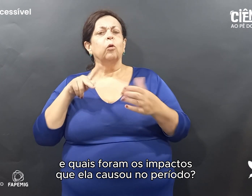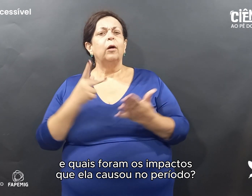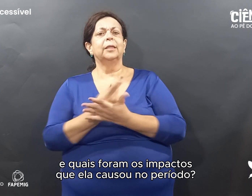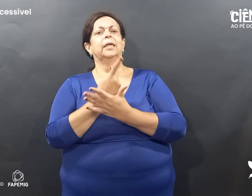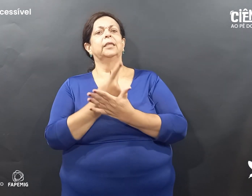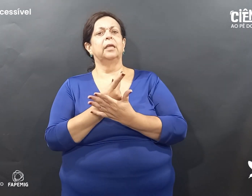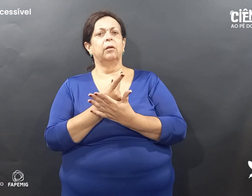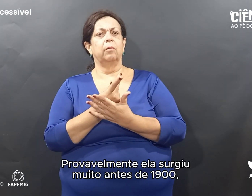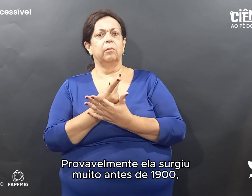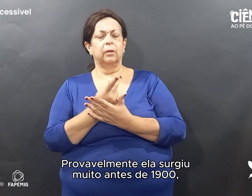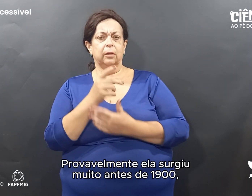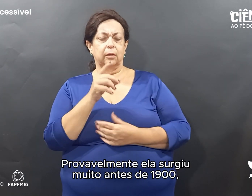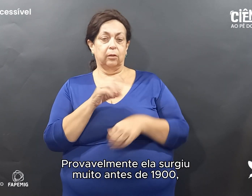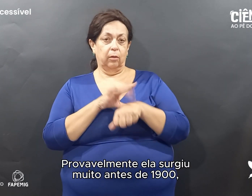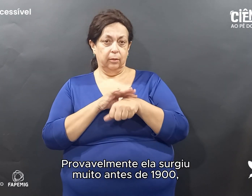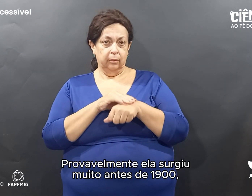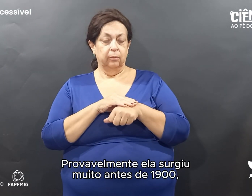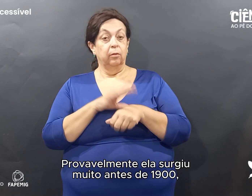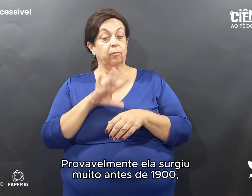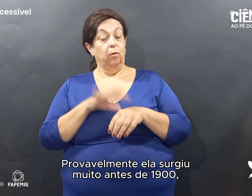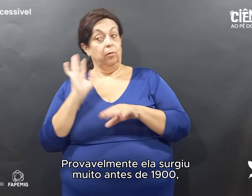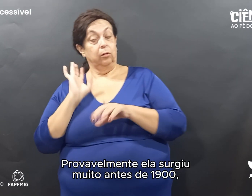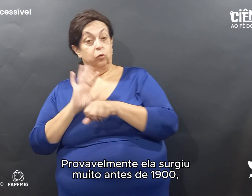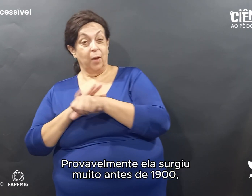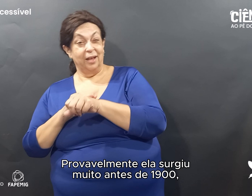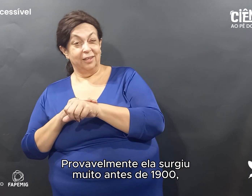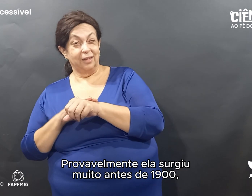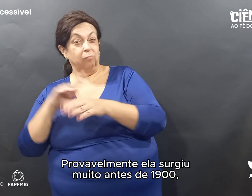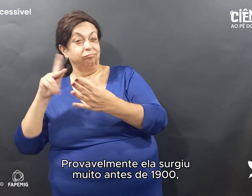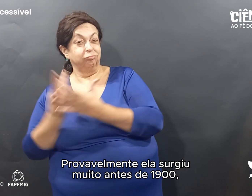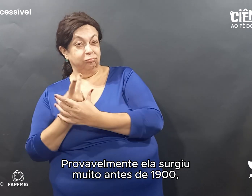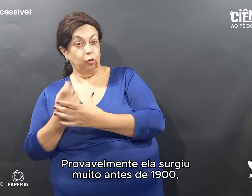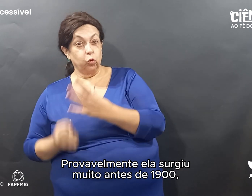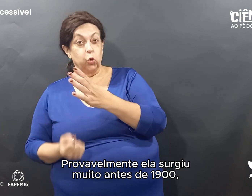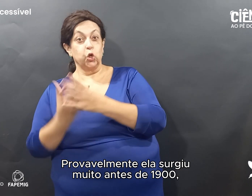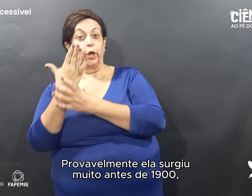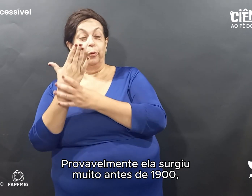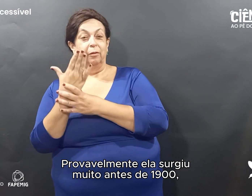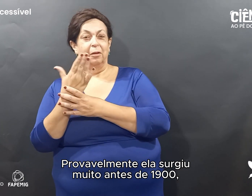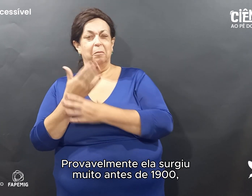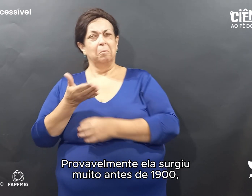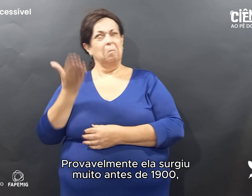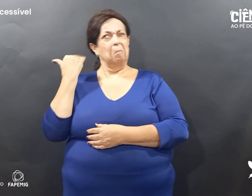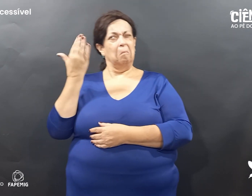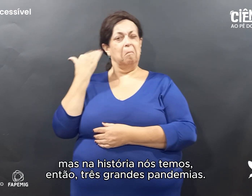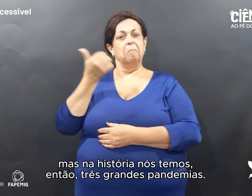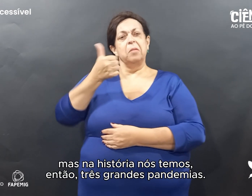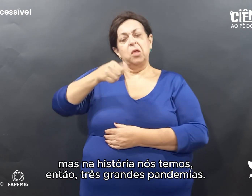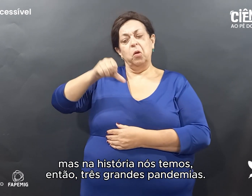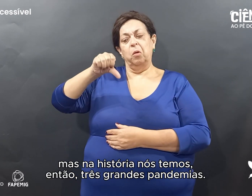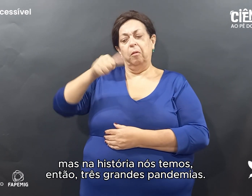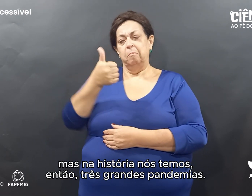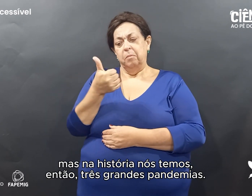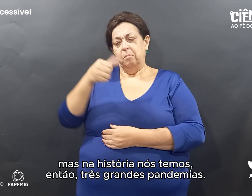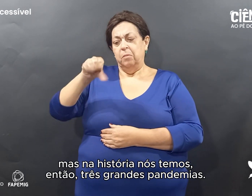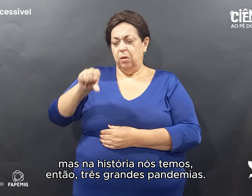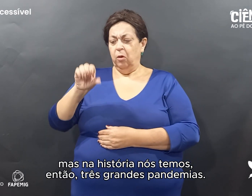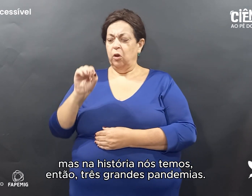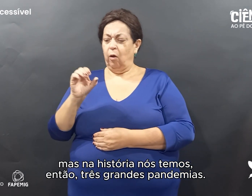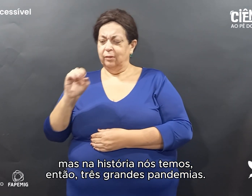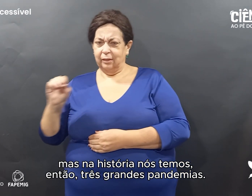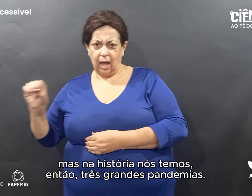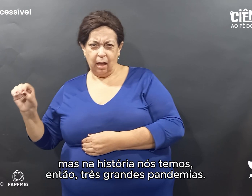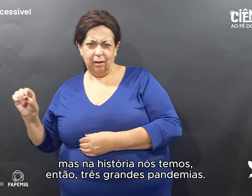no período? Provavelmente ela surgiu muito antes de 1900, mas na história